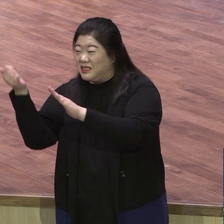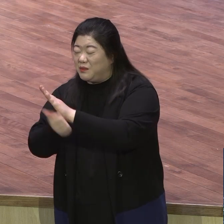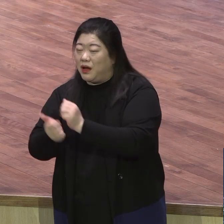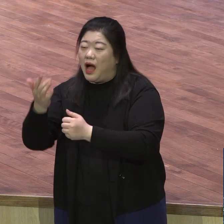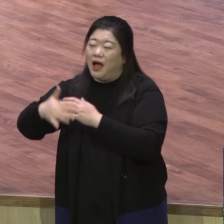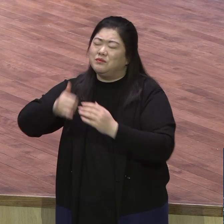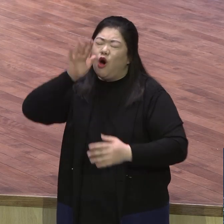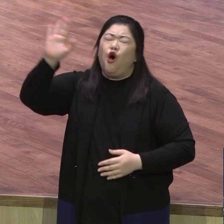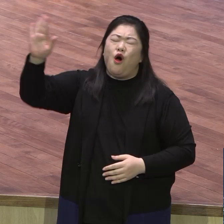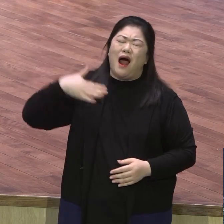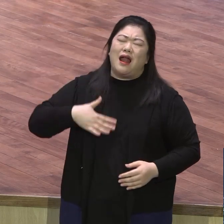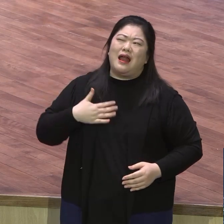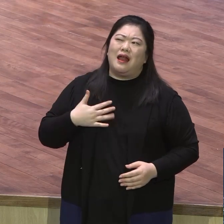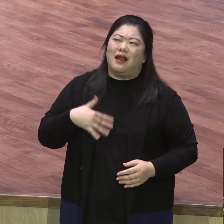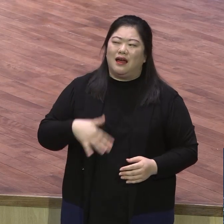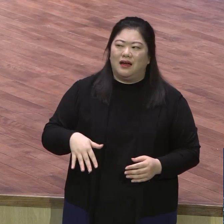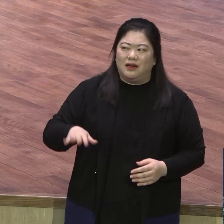있겠지 뭐